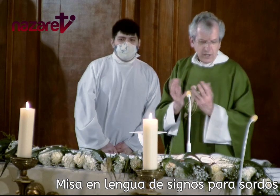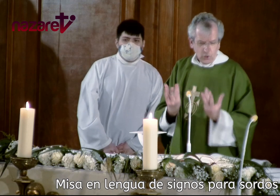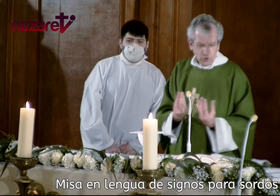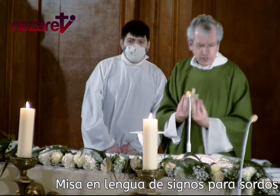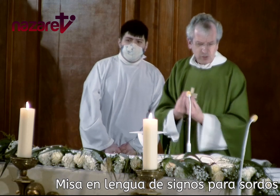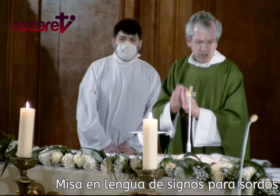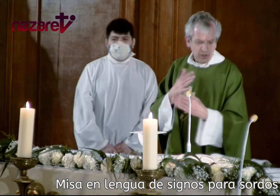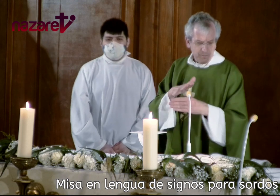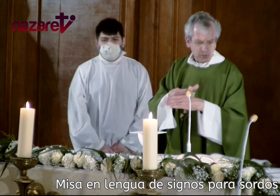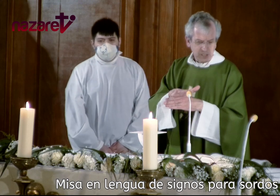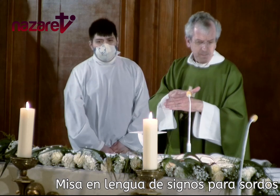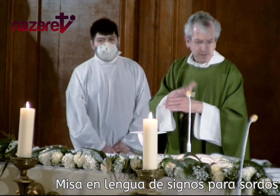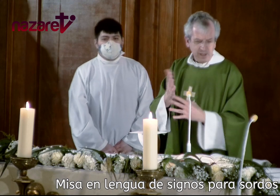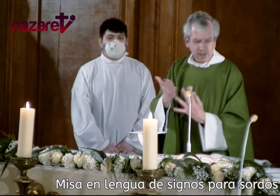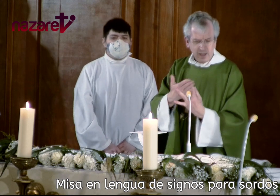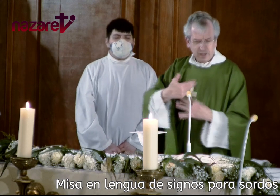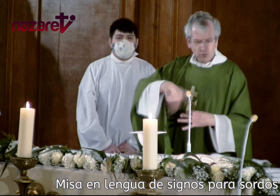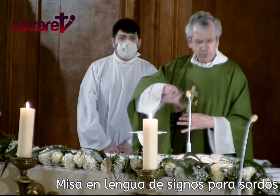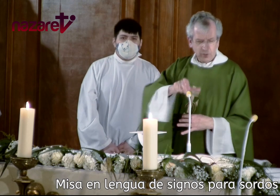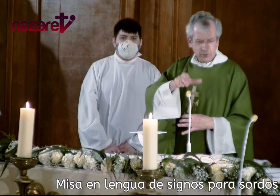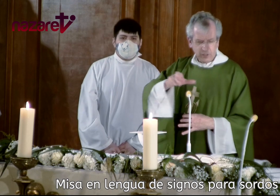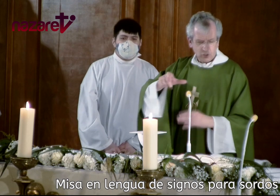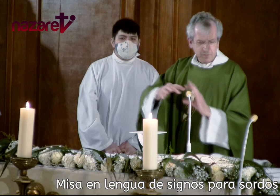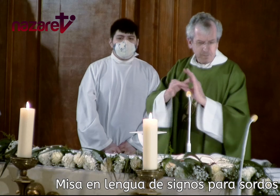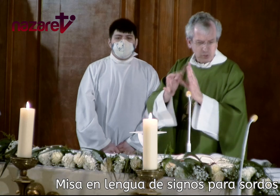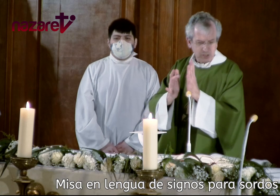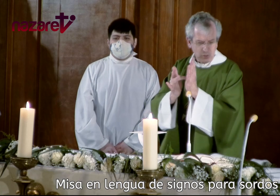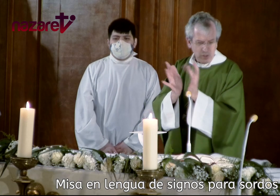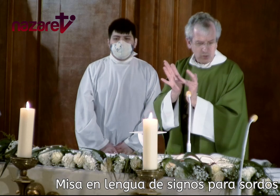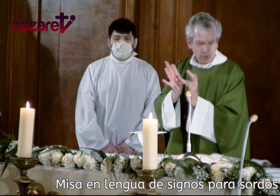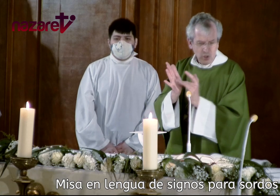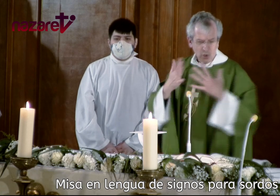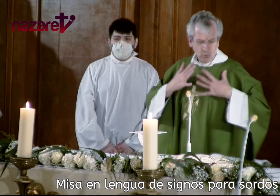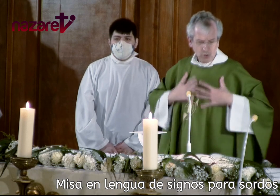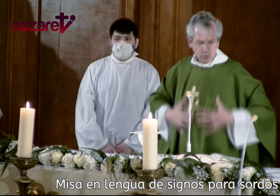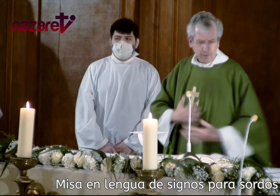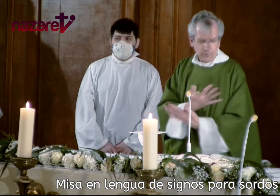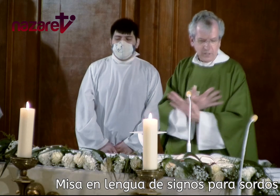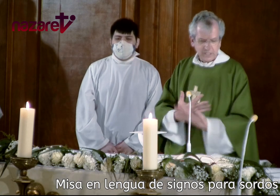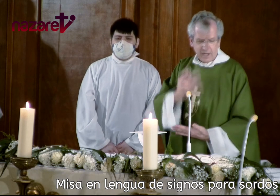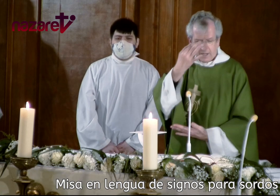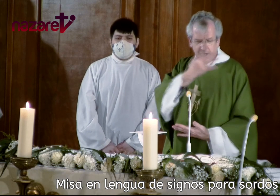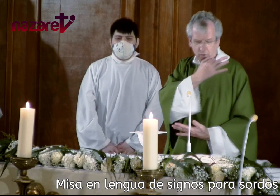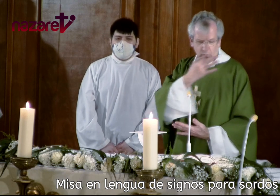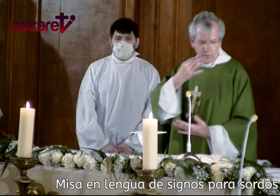contados ahora y por siempre entre el número de los miembros de tu hijo cuyo cuerpo y sangre comulgamos